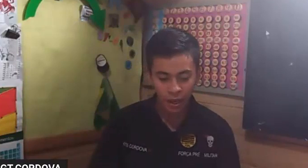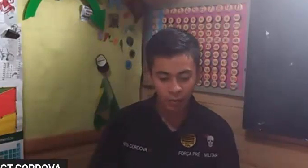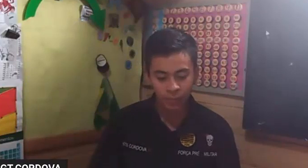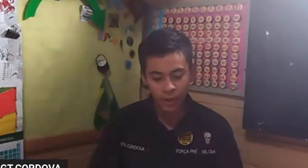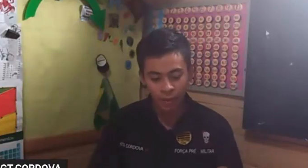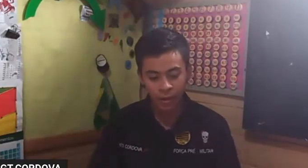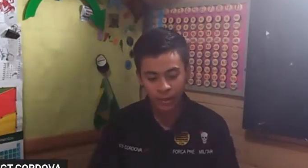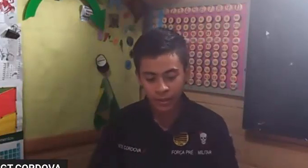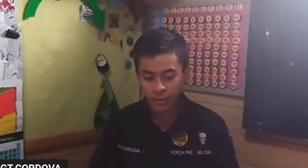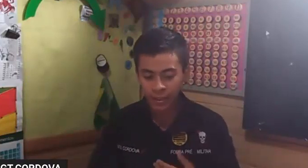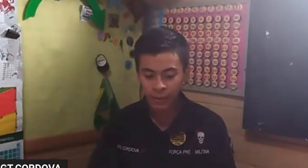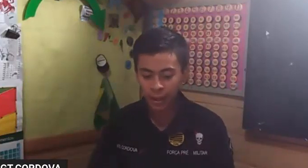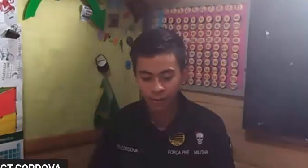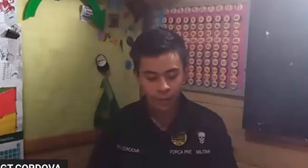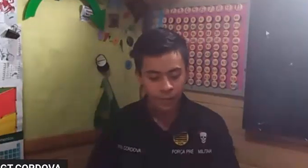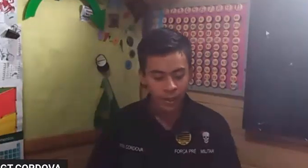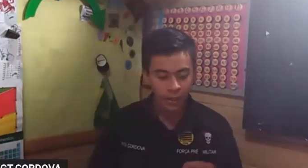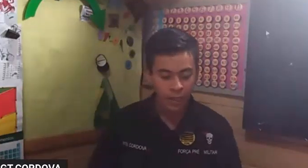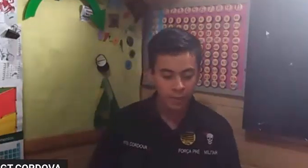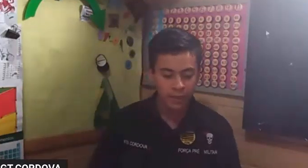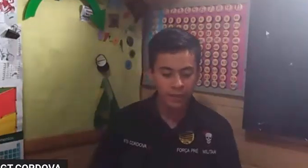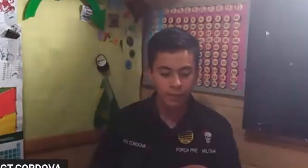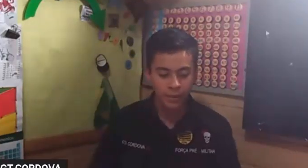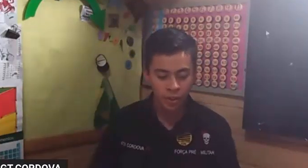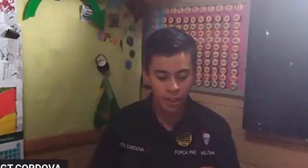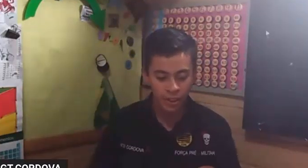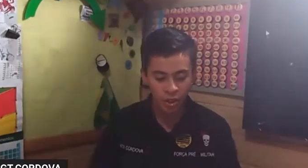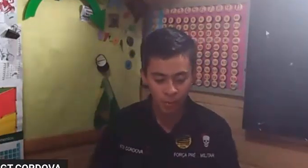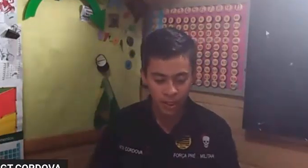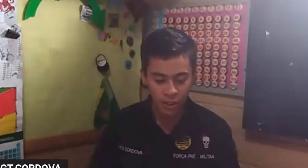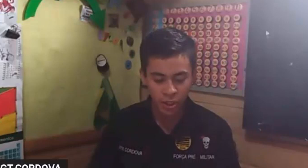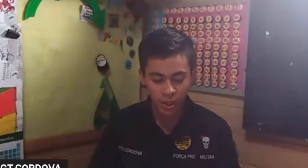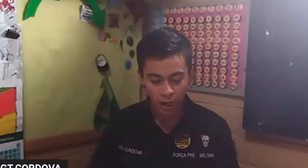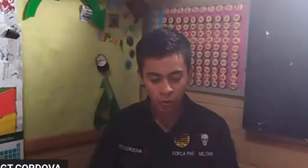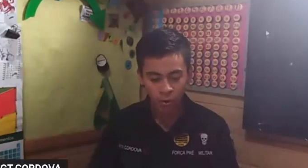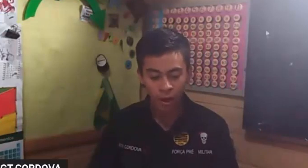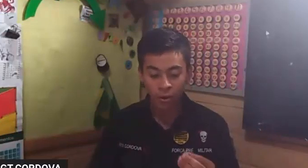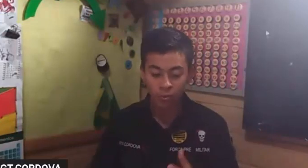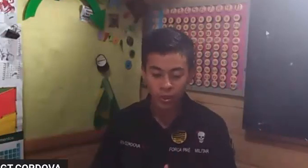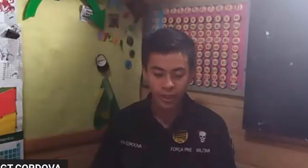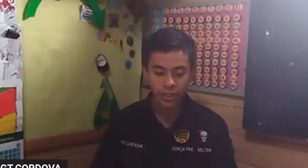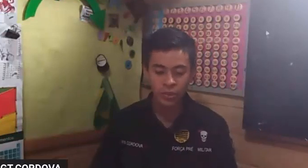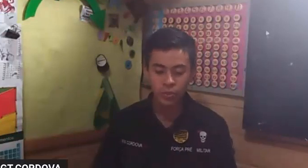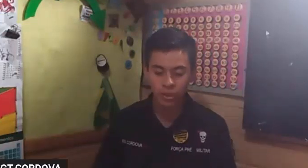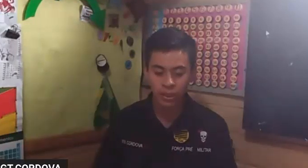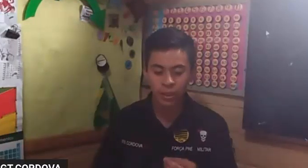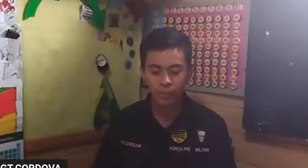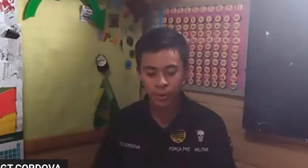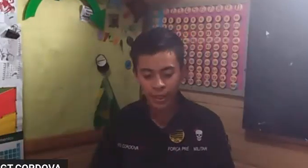sinal para uma determinada palavra, lembre-se de que somente a comunidade surda